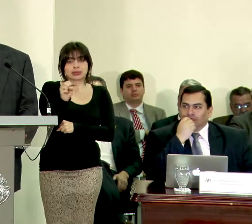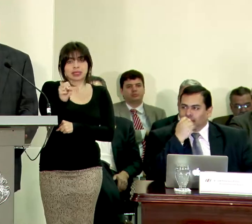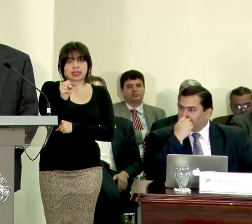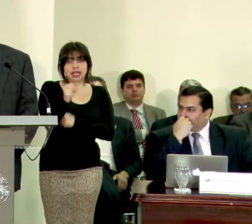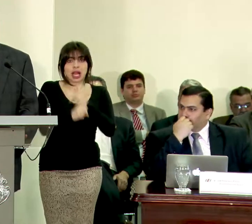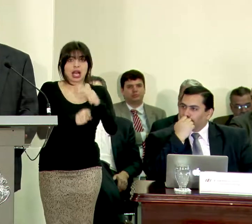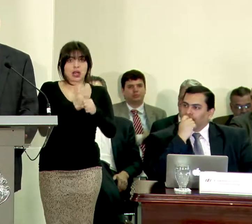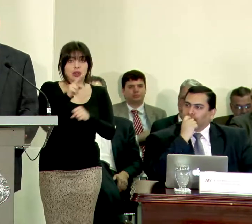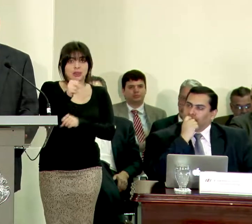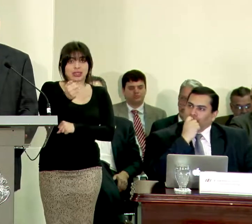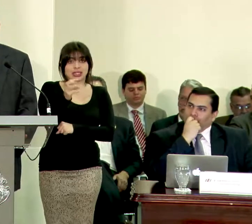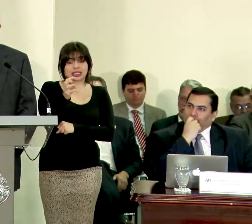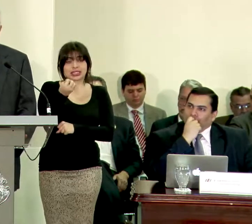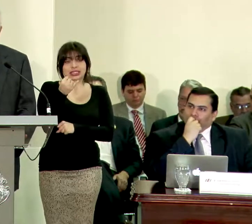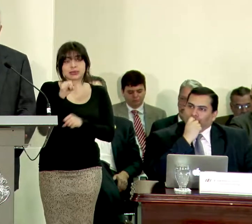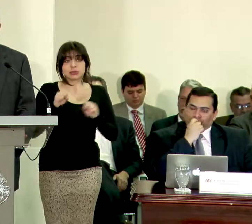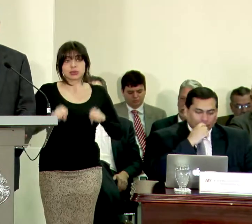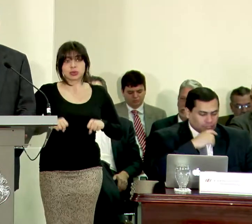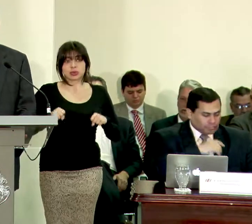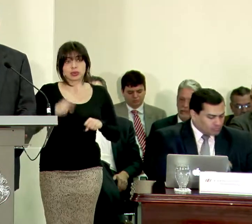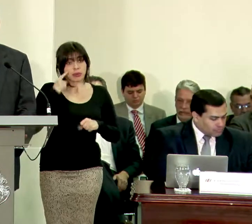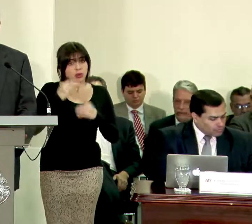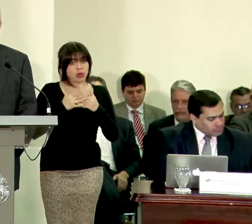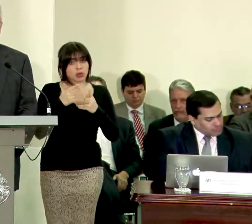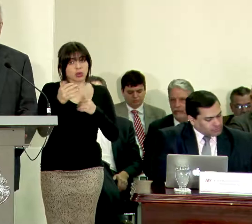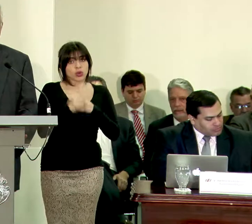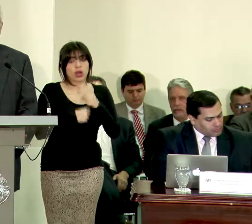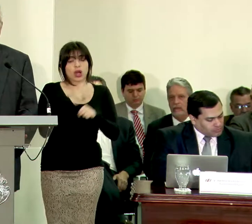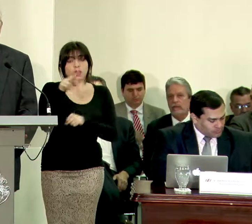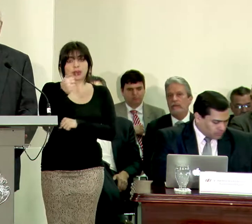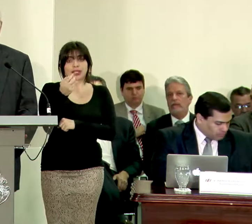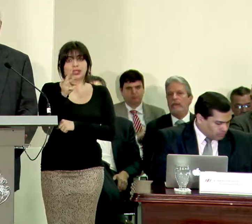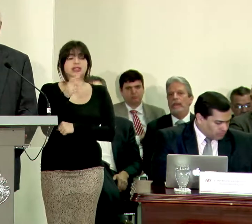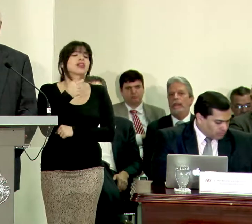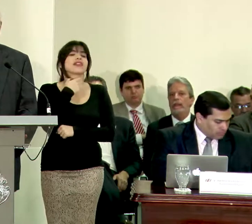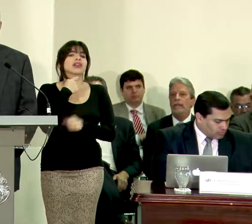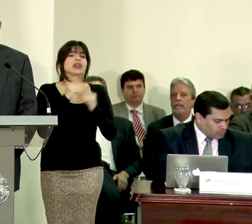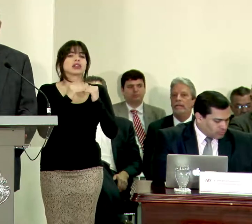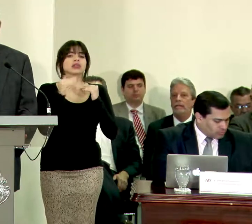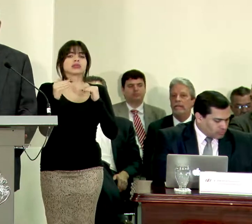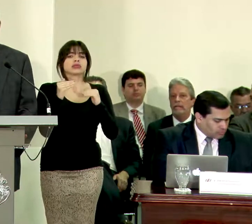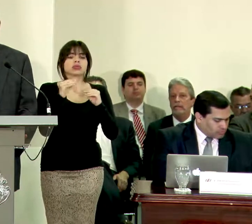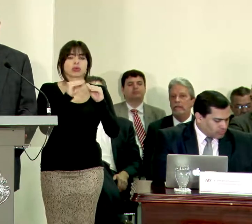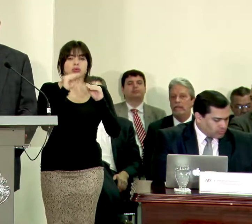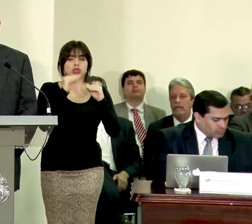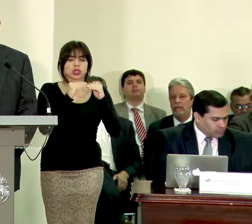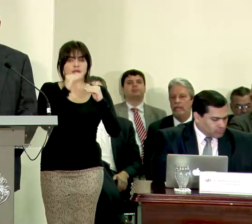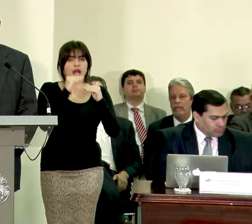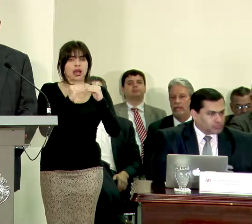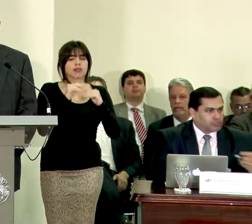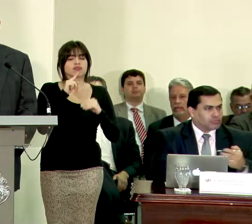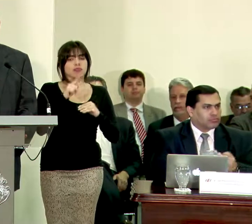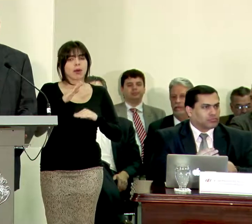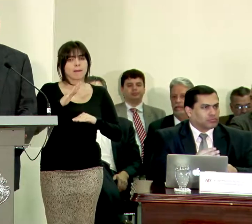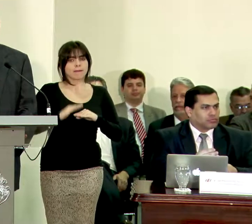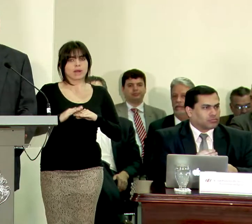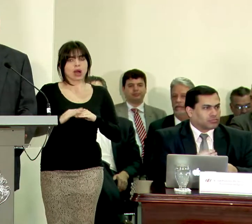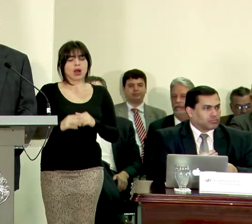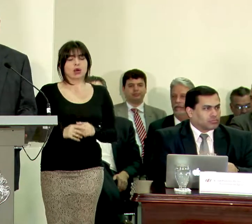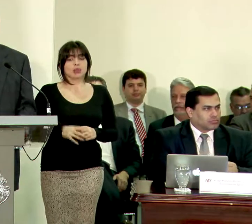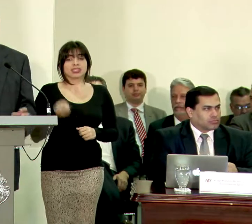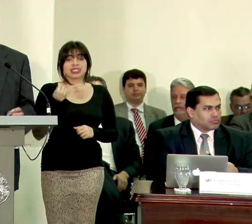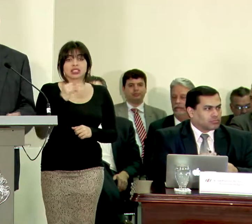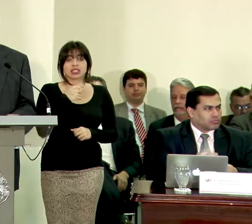del año 2016 y probablemente para todo el año, la inflación se mantenga dentro de un rango muy bajo. Y si